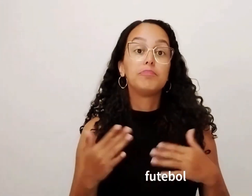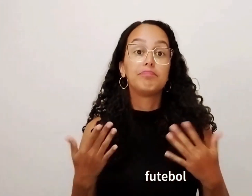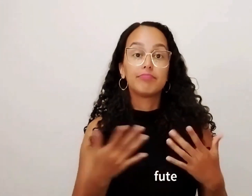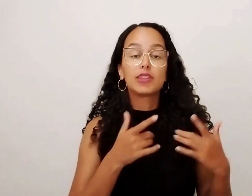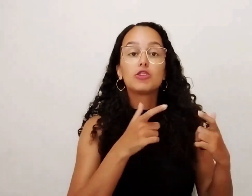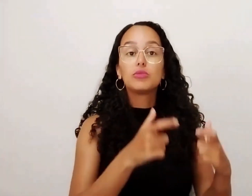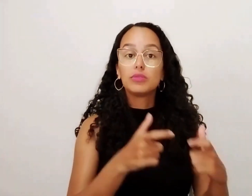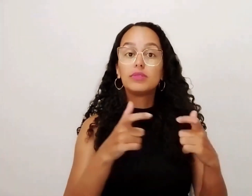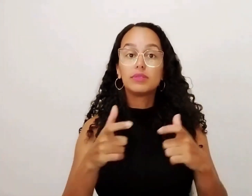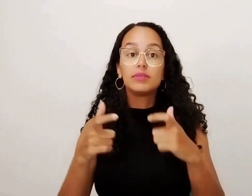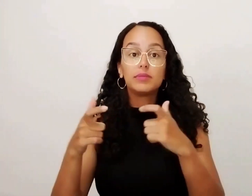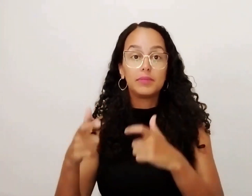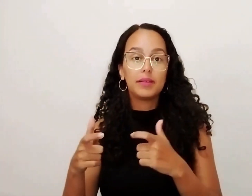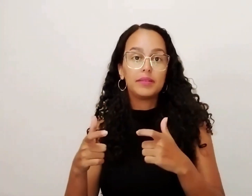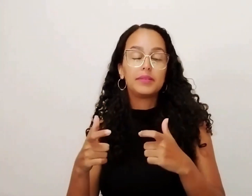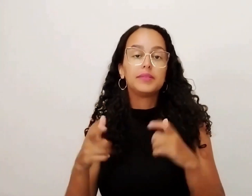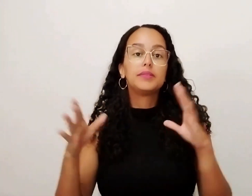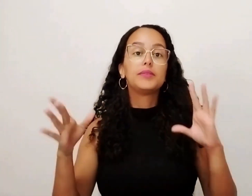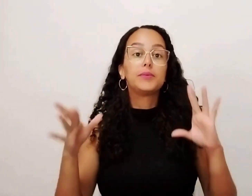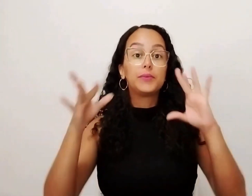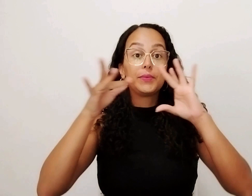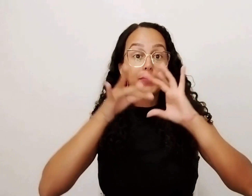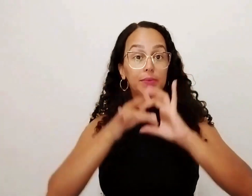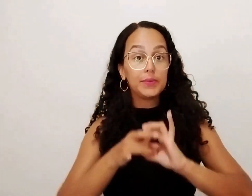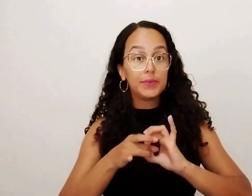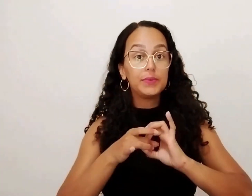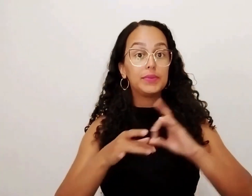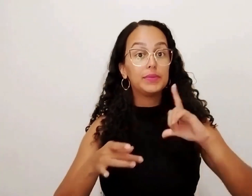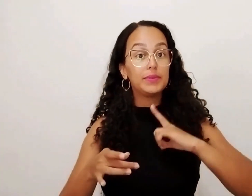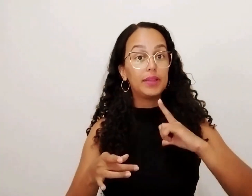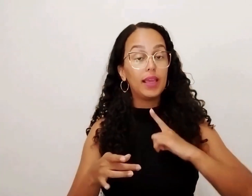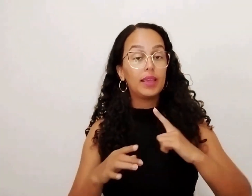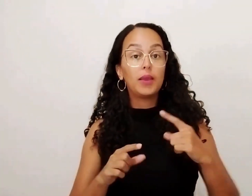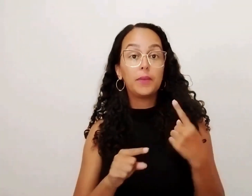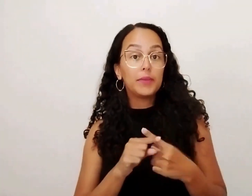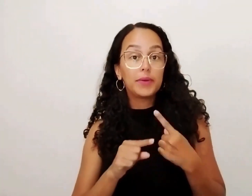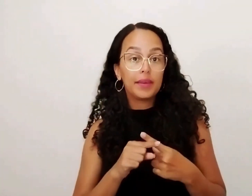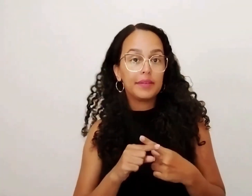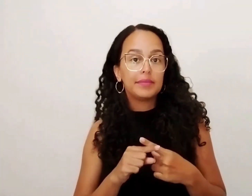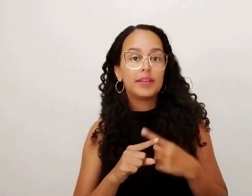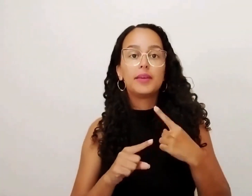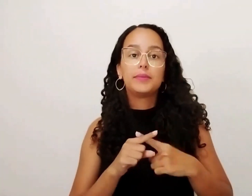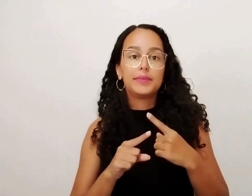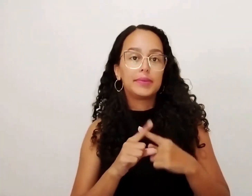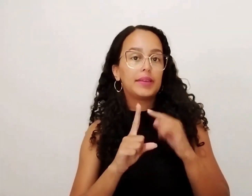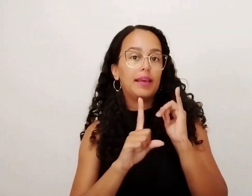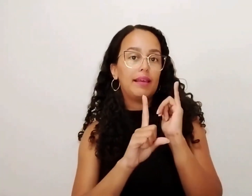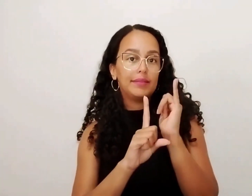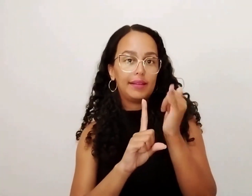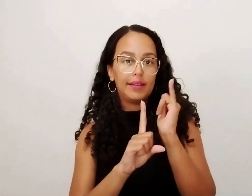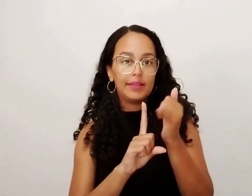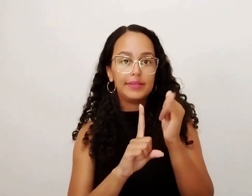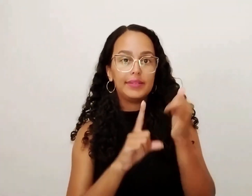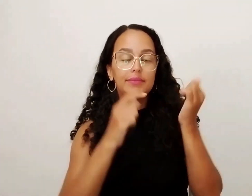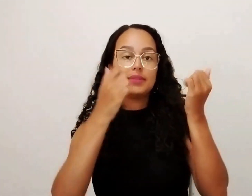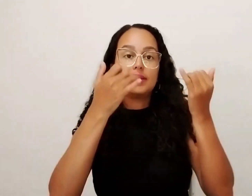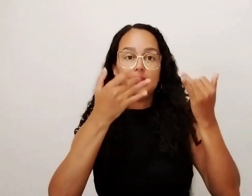As ações também seguem este preceito. Por mais absurdas que pareçam,